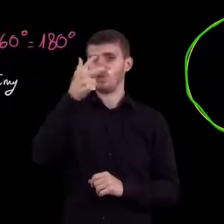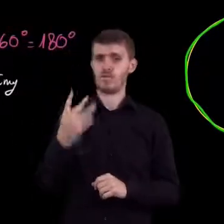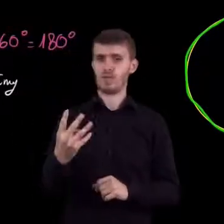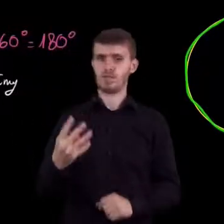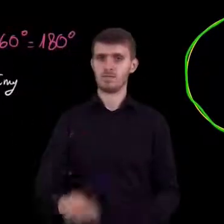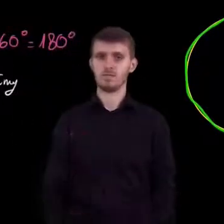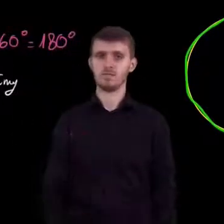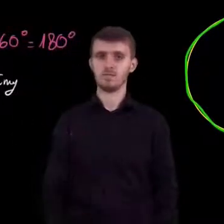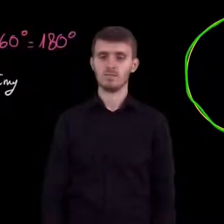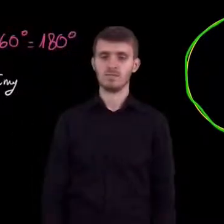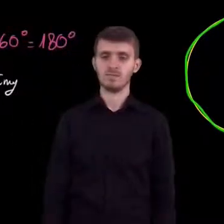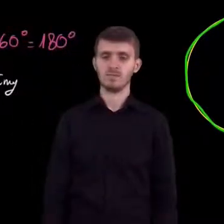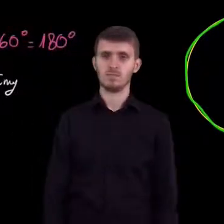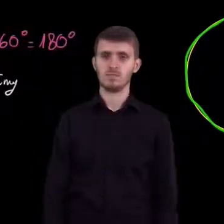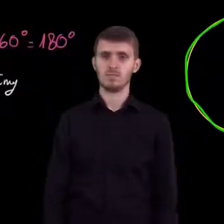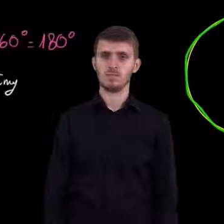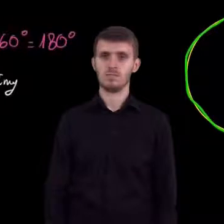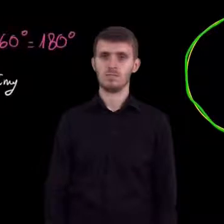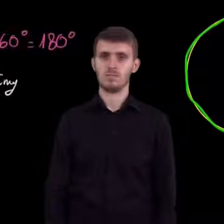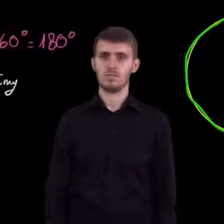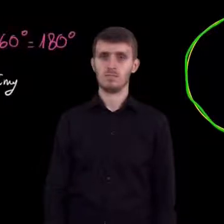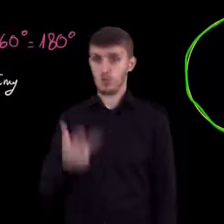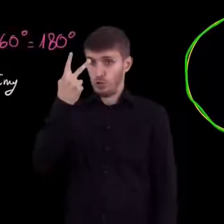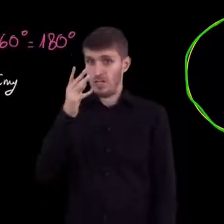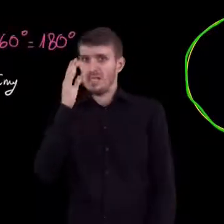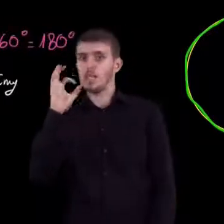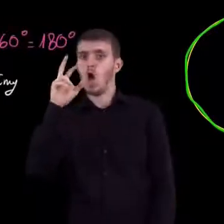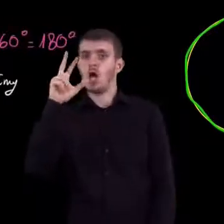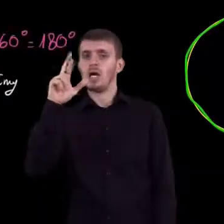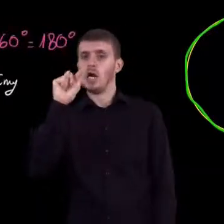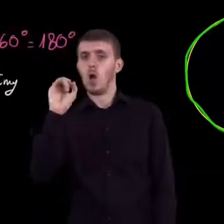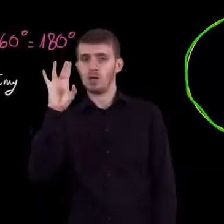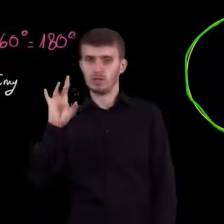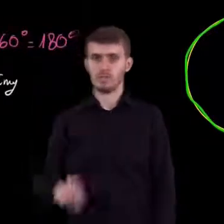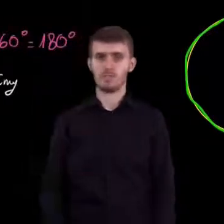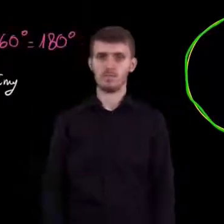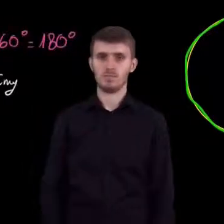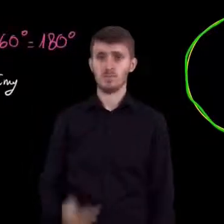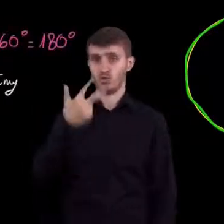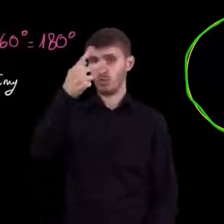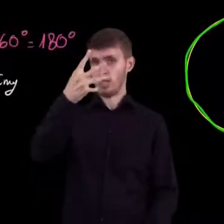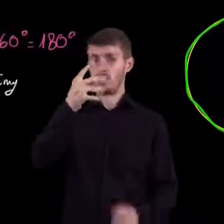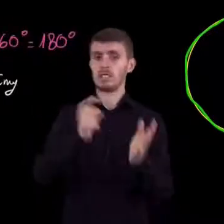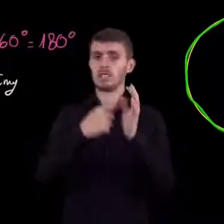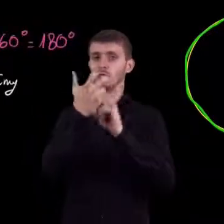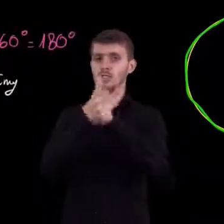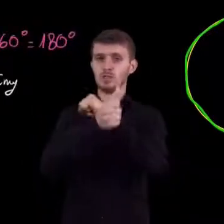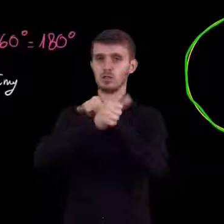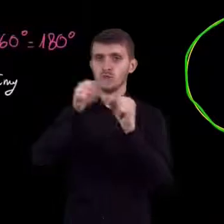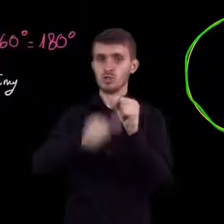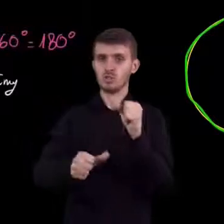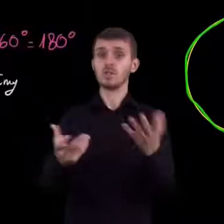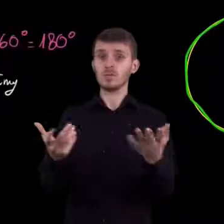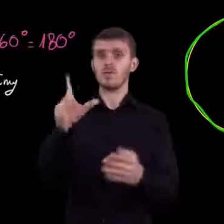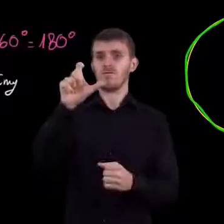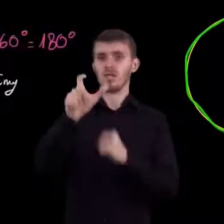3/4 okręgu. 3/4 okręgu. to jest 3 czwarte razy 360 stopni,